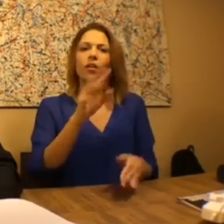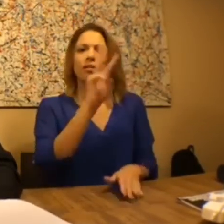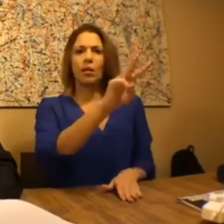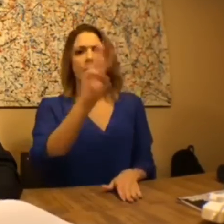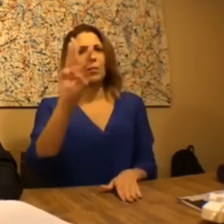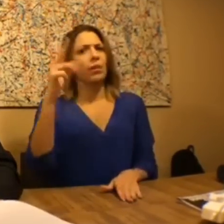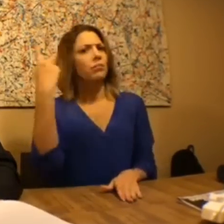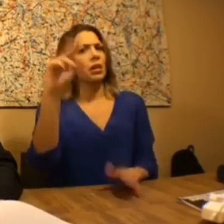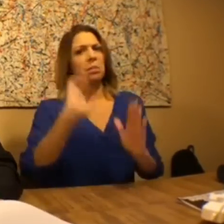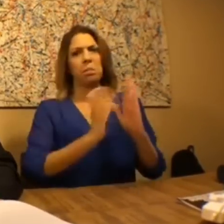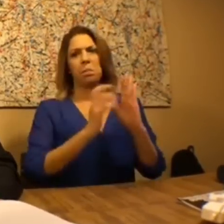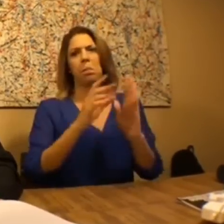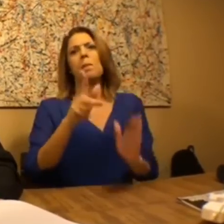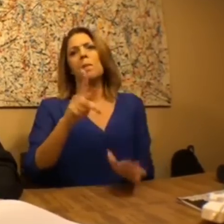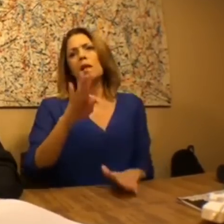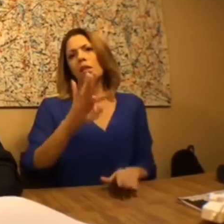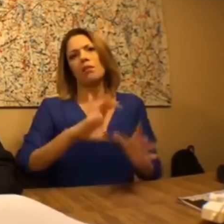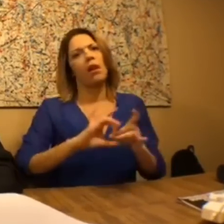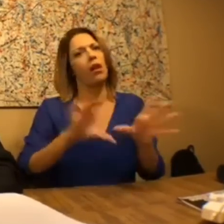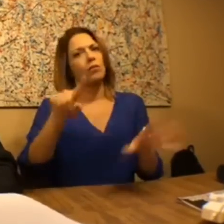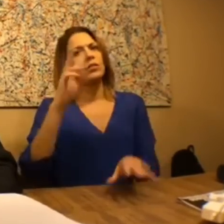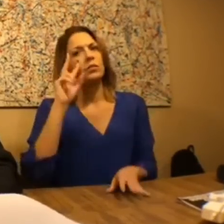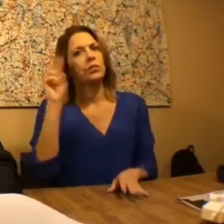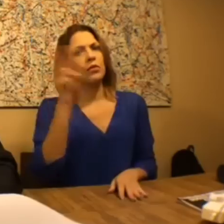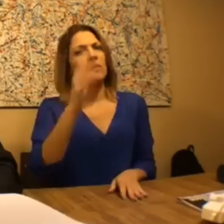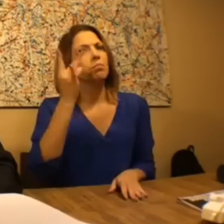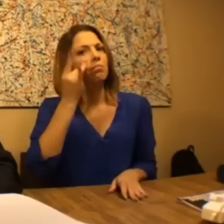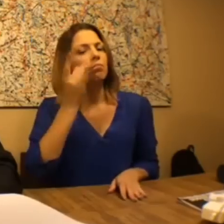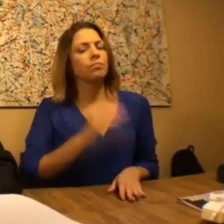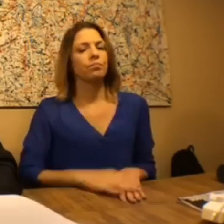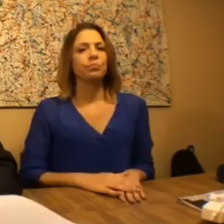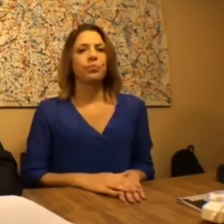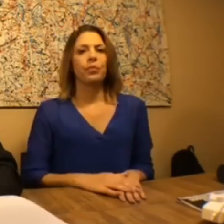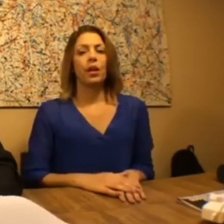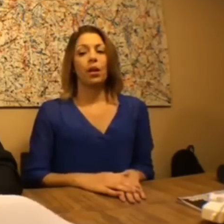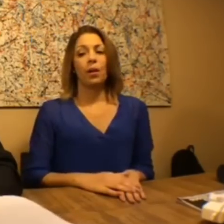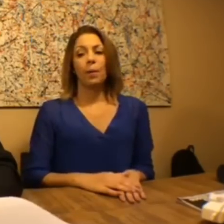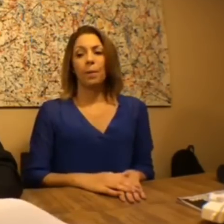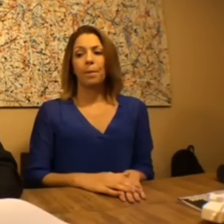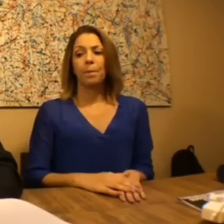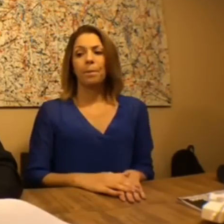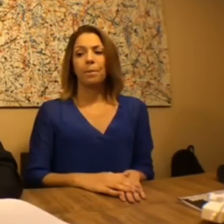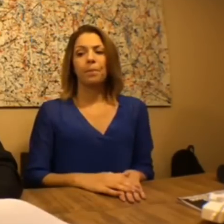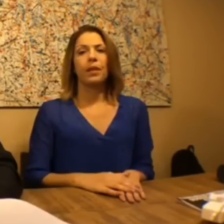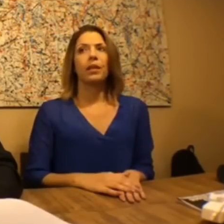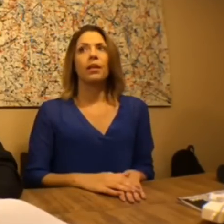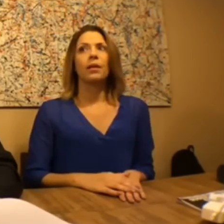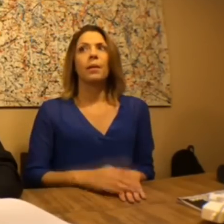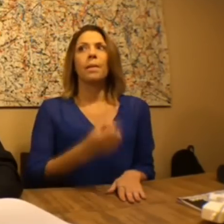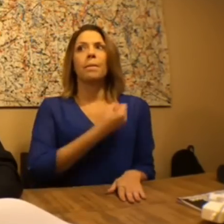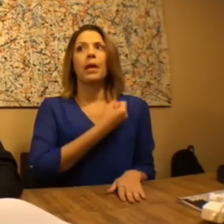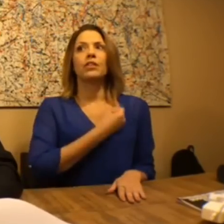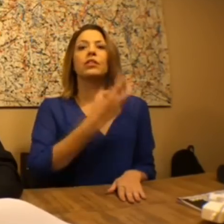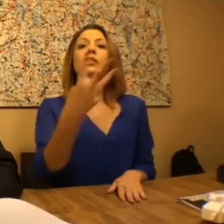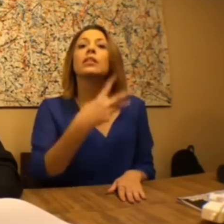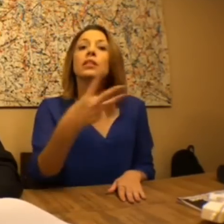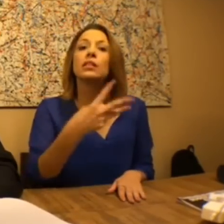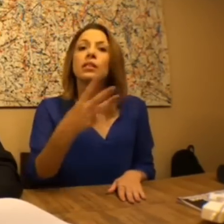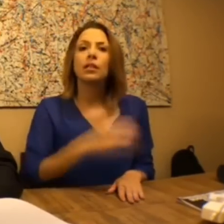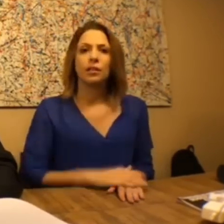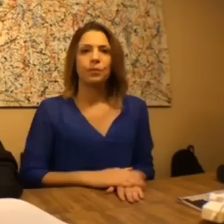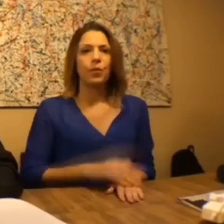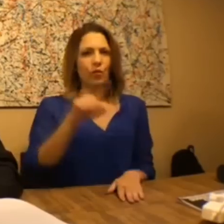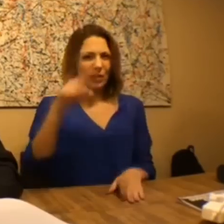Na página 33, você que fala em violência, é você que não aguenta mais tanta violência, que